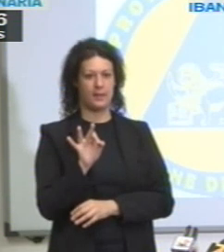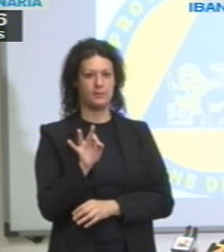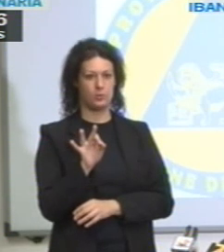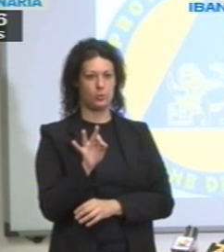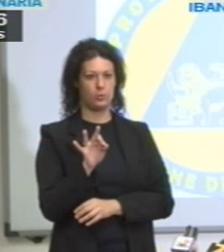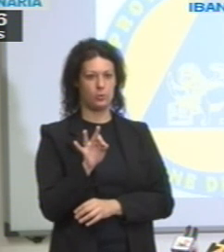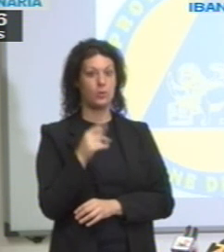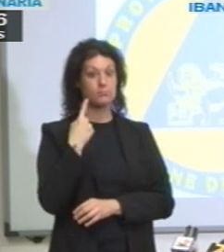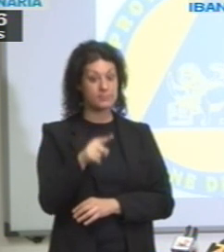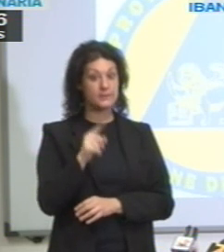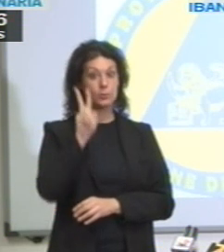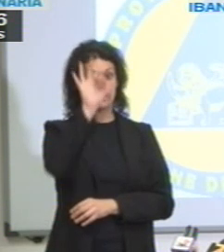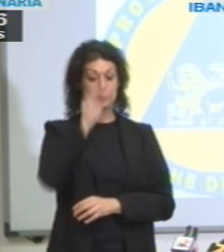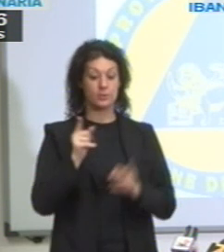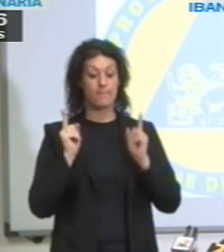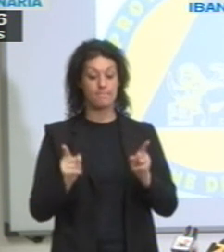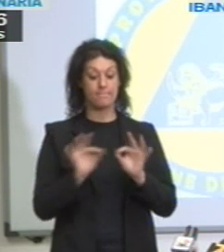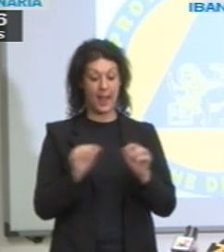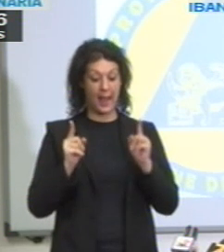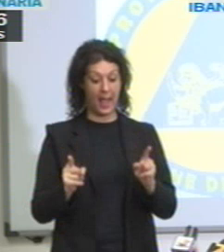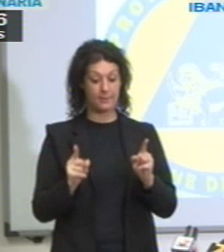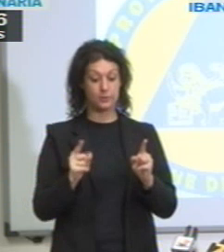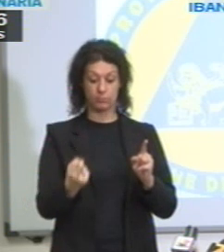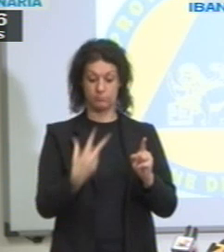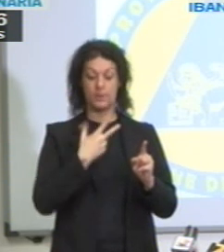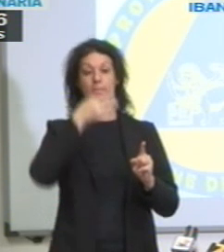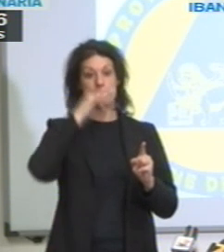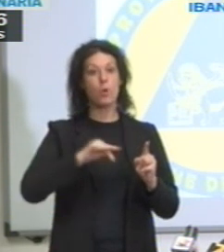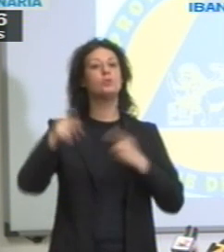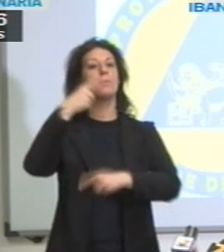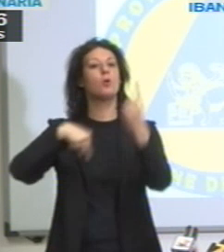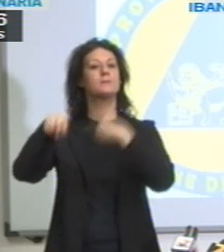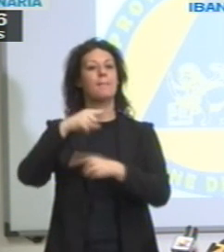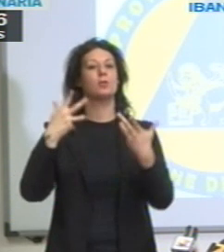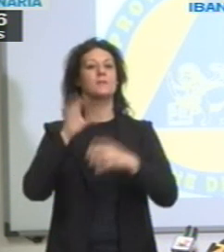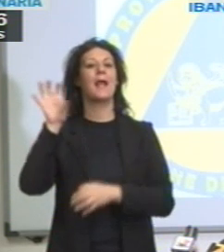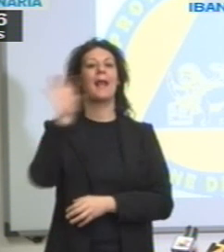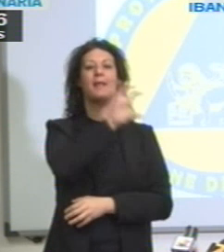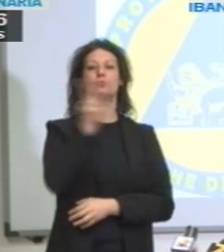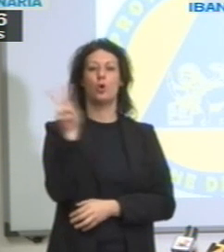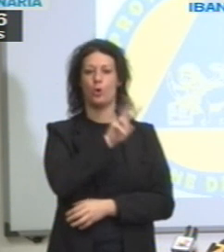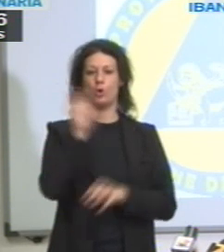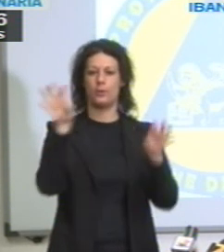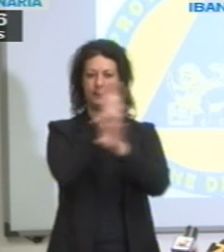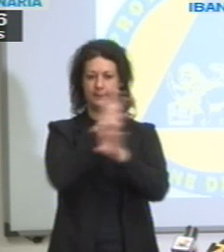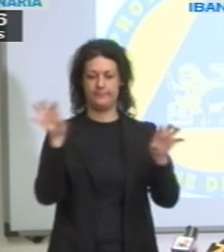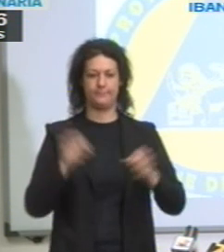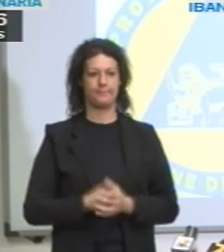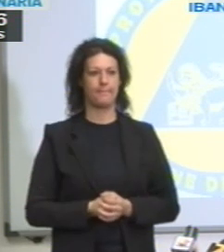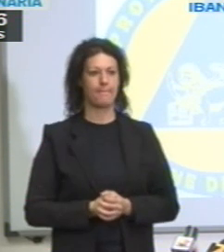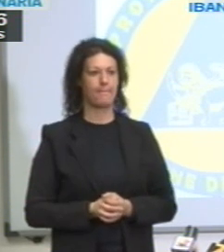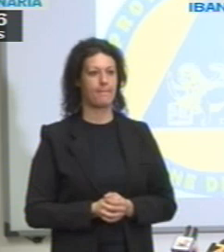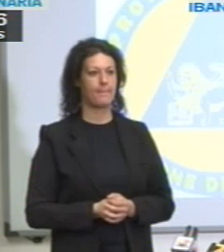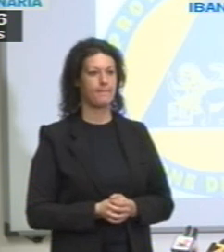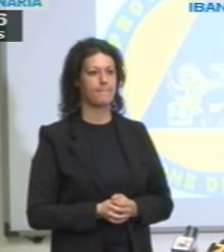parametri considerati fondamentali per consentire lo spostamento tra regioni. Ecco, lei, quando lei afferma, scusi tutta questa prolusione, che